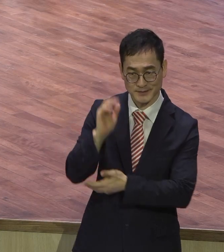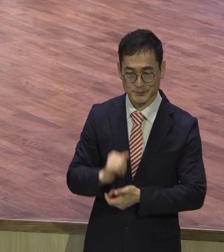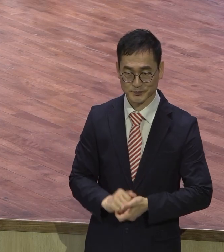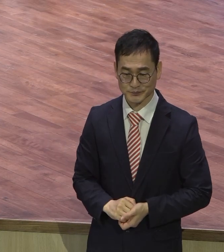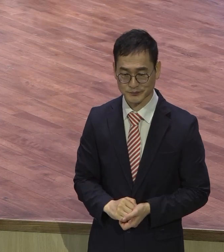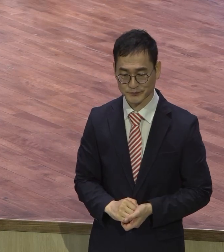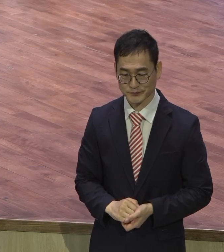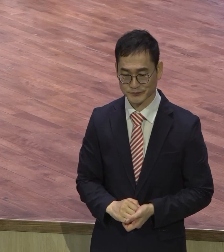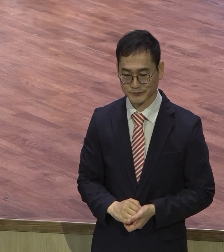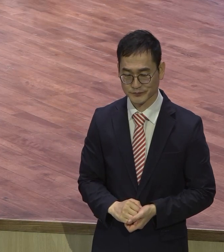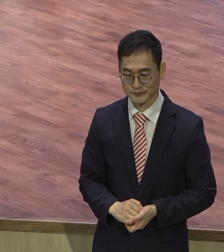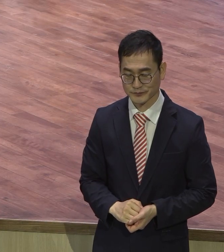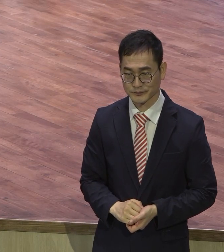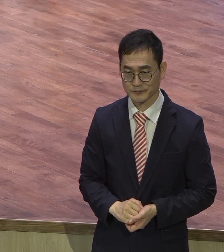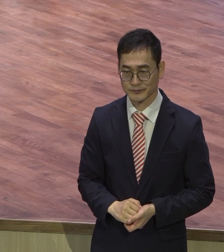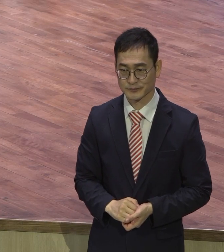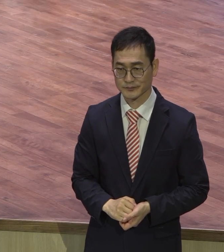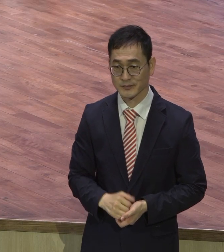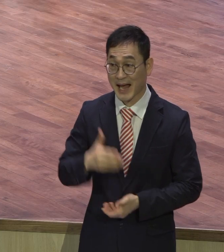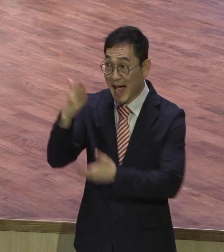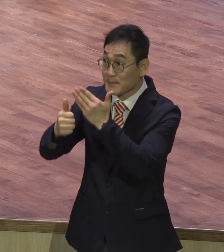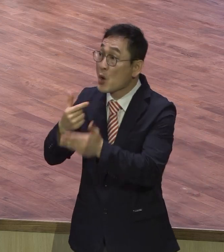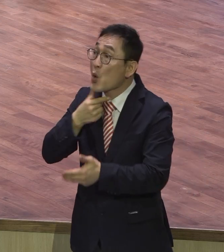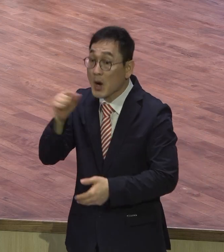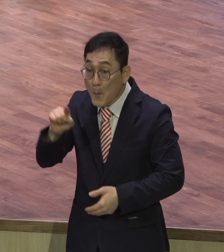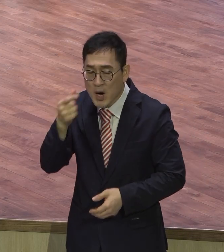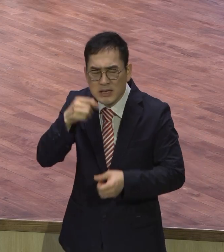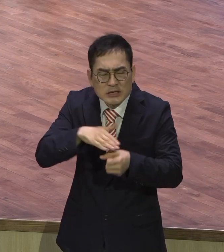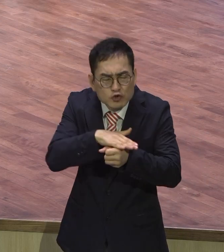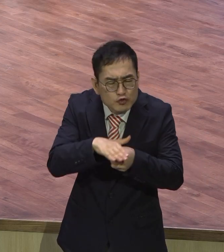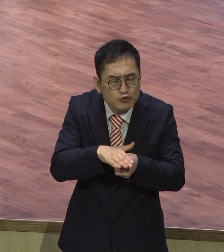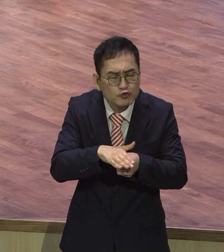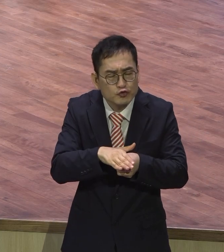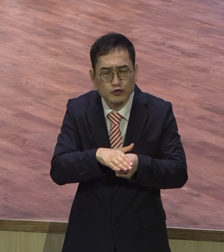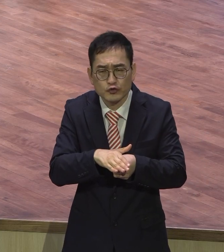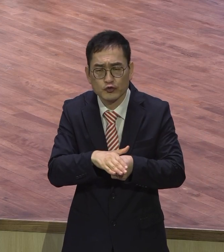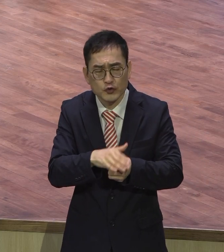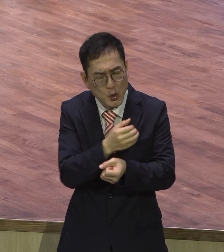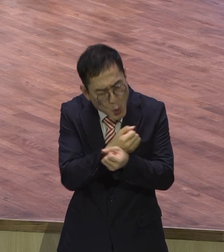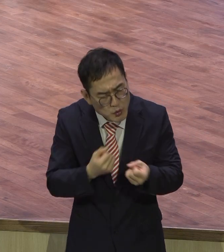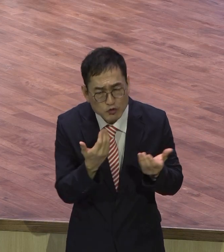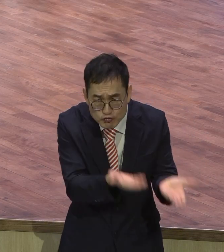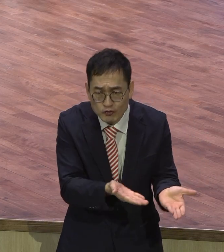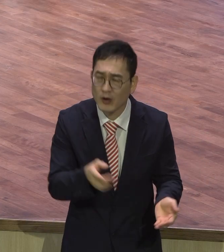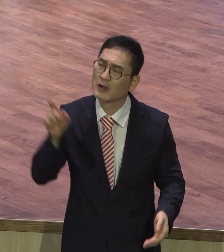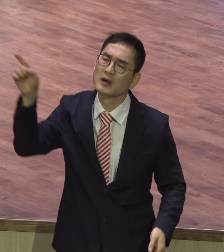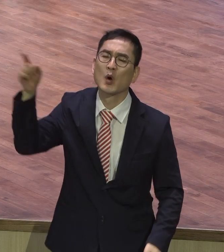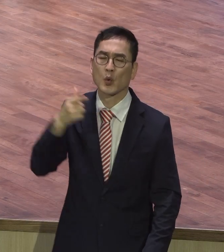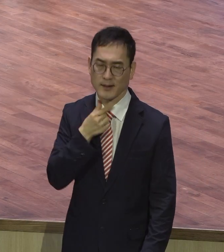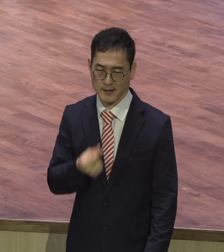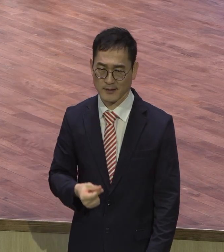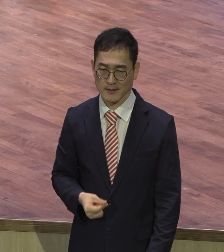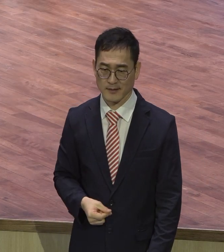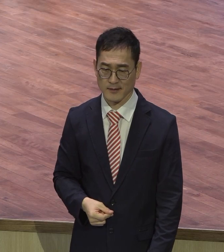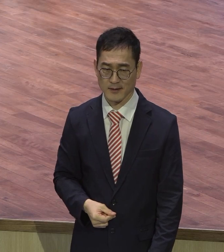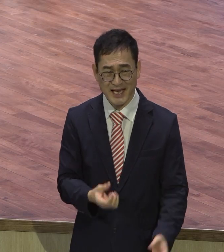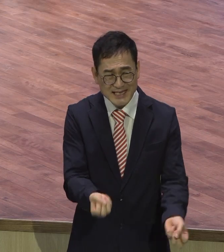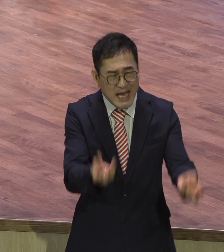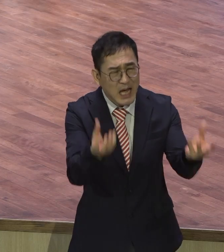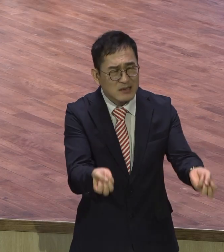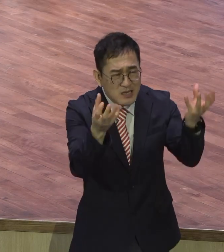아니라 인해 극률 불쌍히 느끼는 것 용서하는 것 라고 말씀하고 형식적인 죄사가